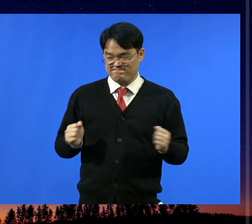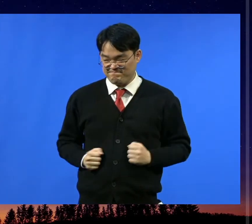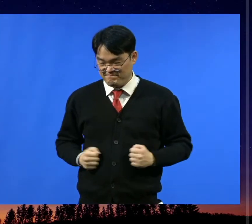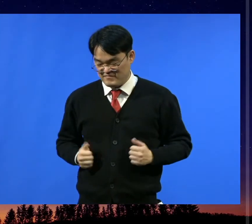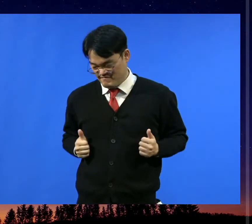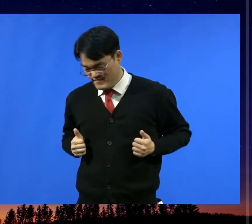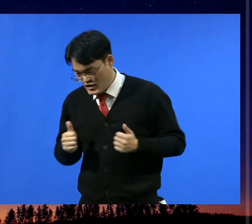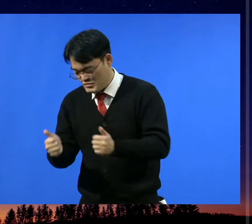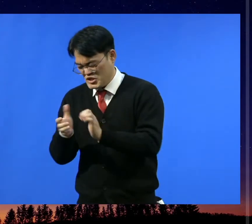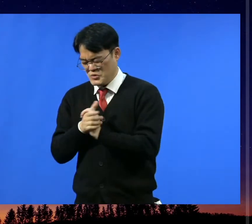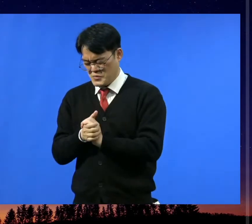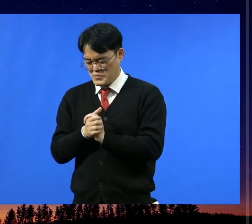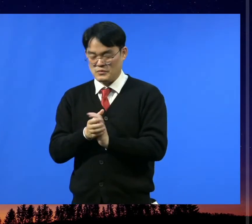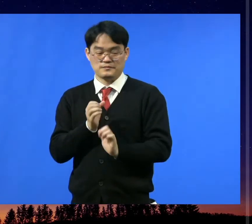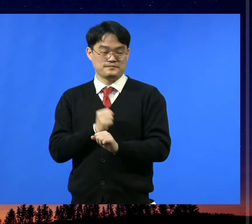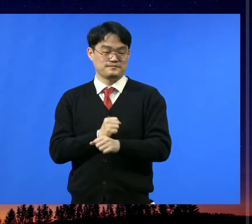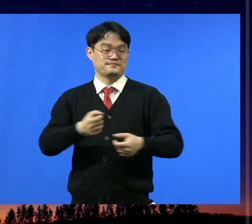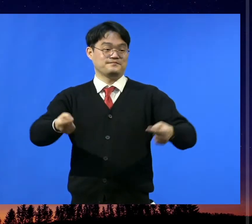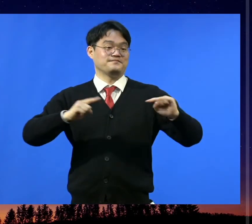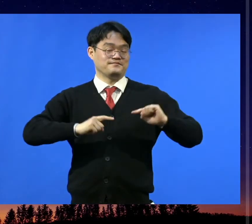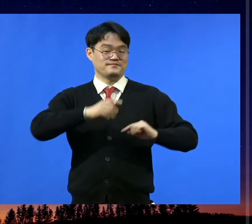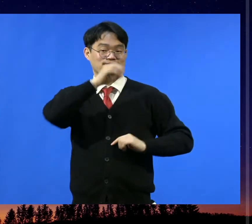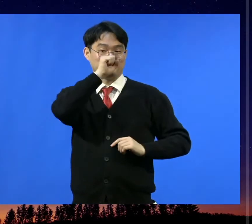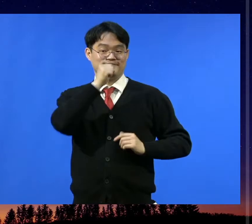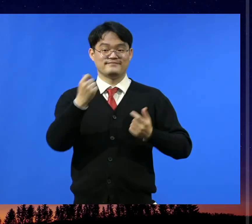열심히 기도해 주시길 바랍니다.